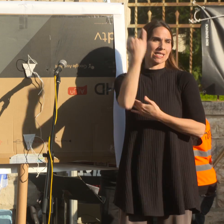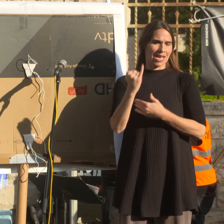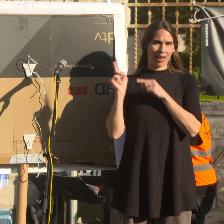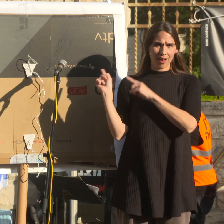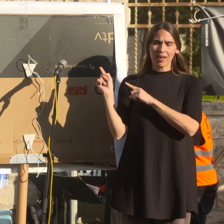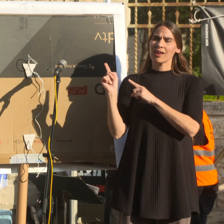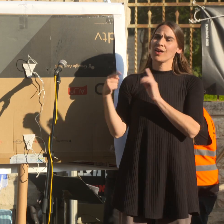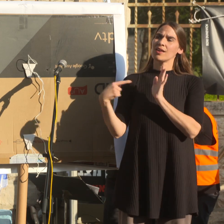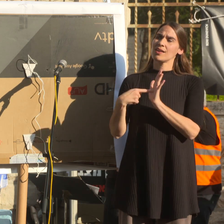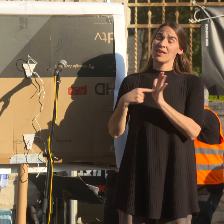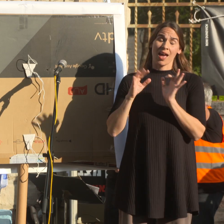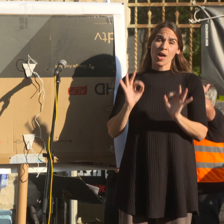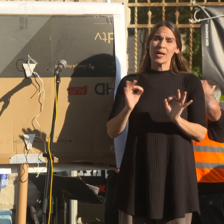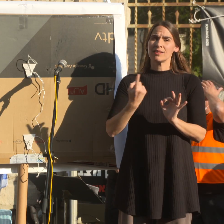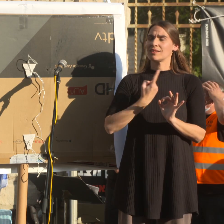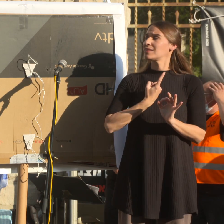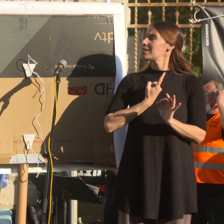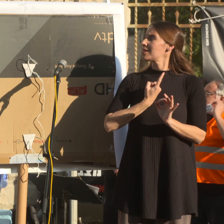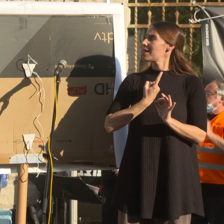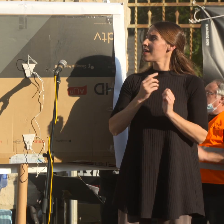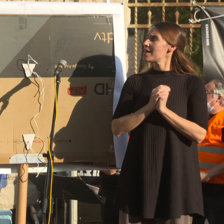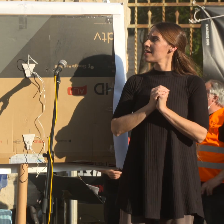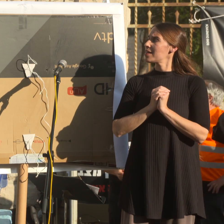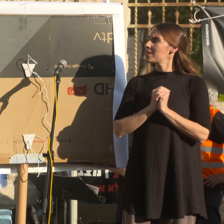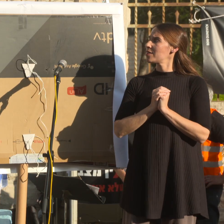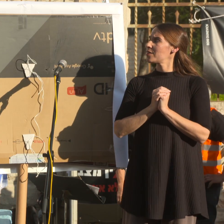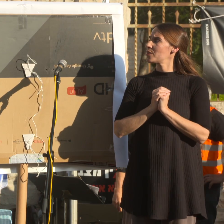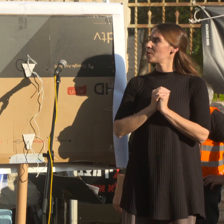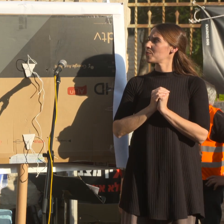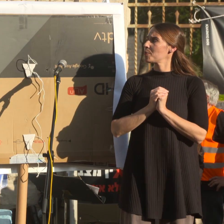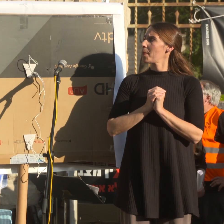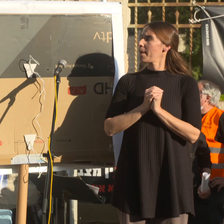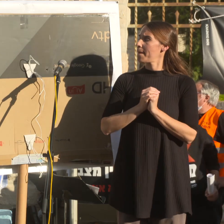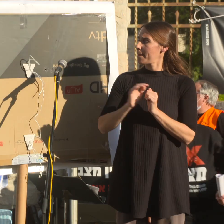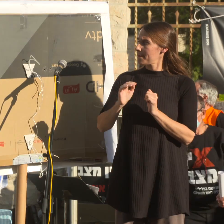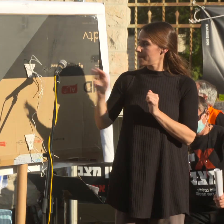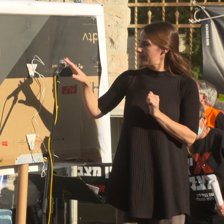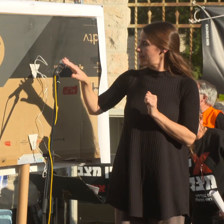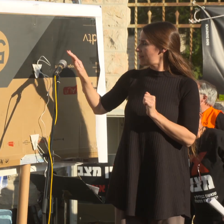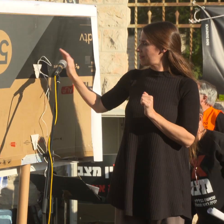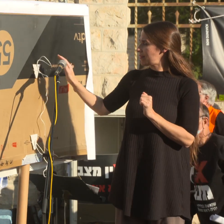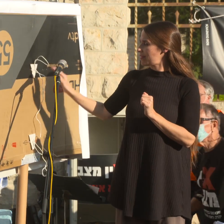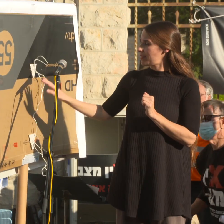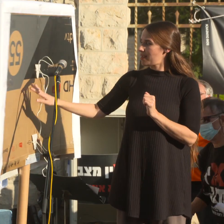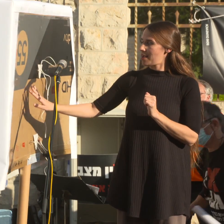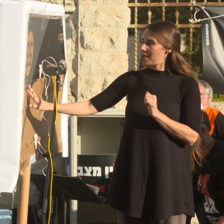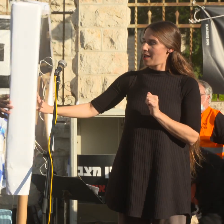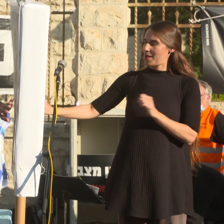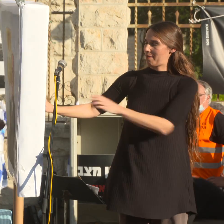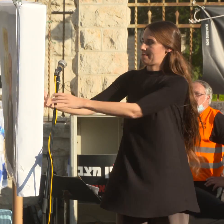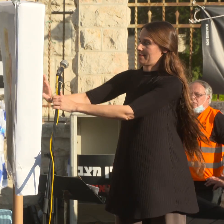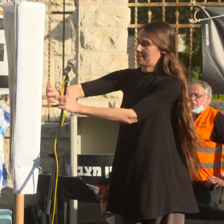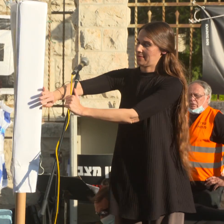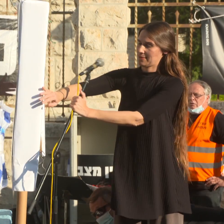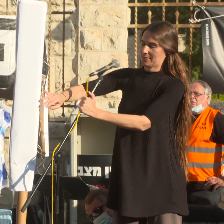כי האמת אני די אופטימי בסוף. אז אני אחשוף לכם את הציור.